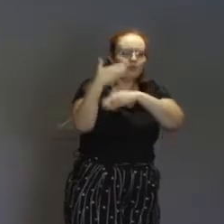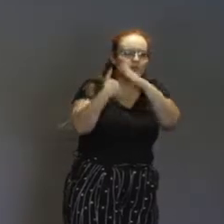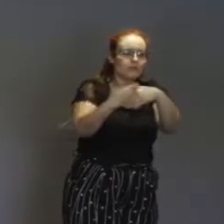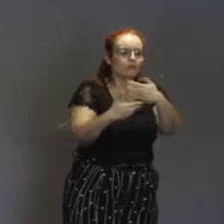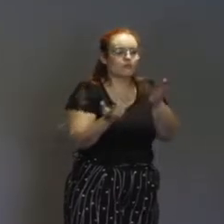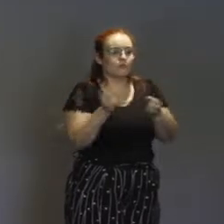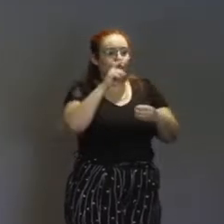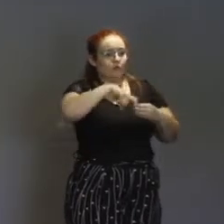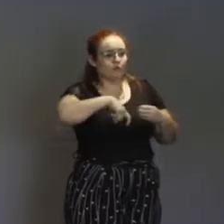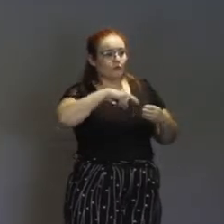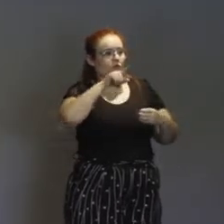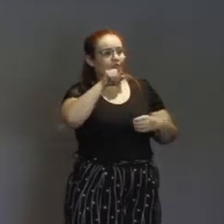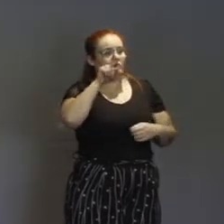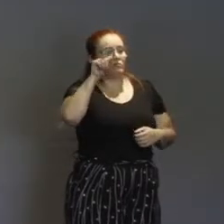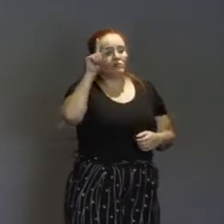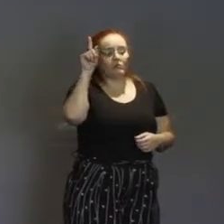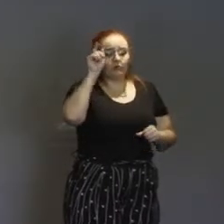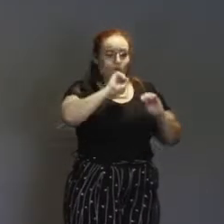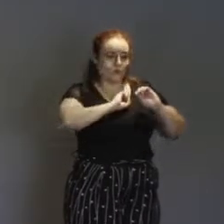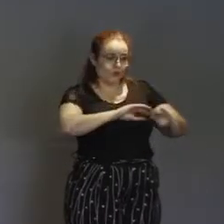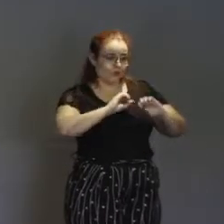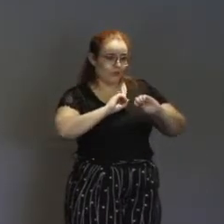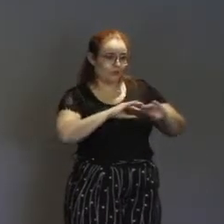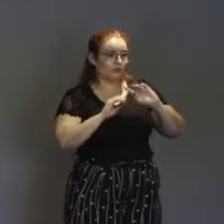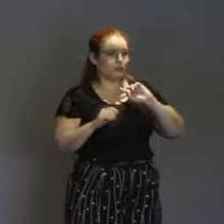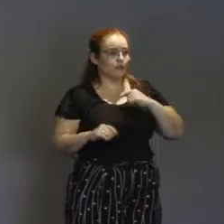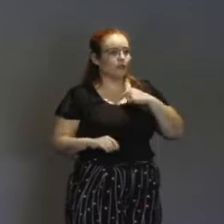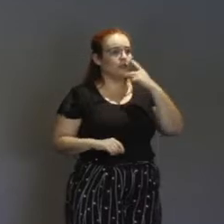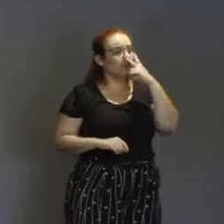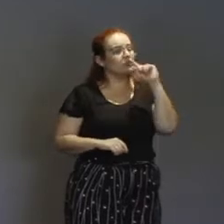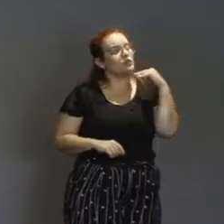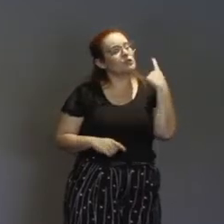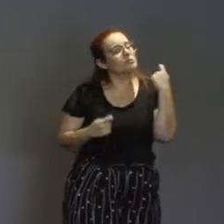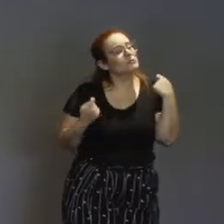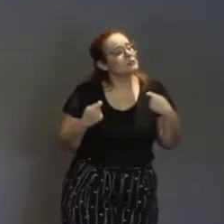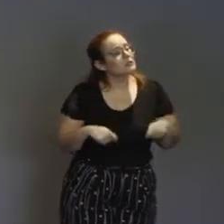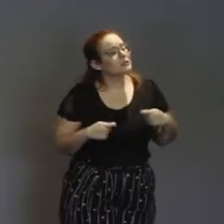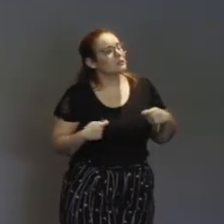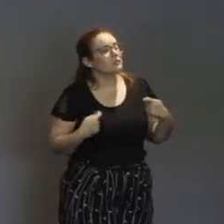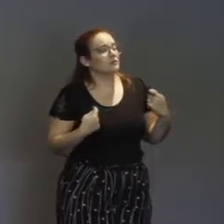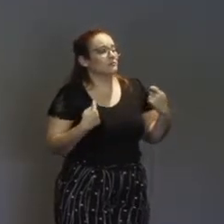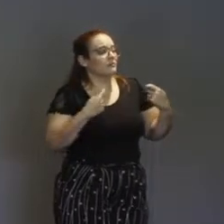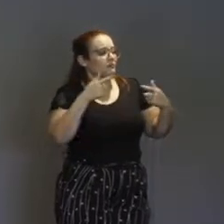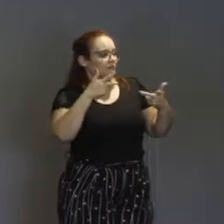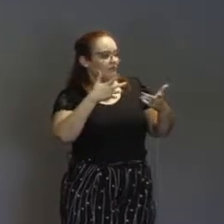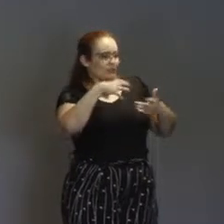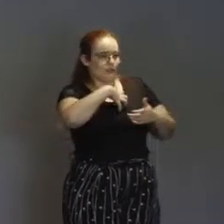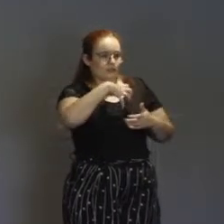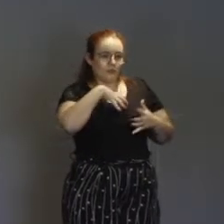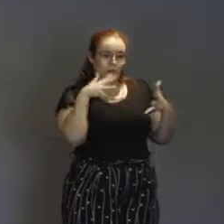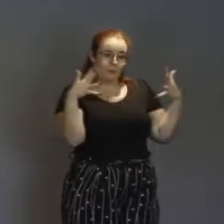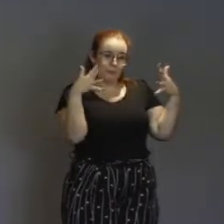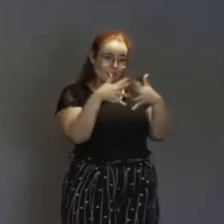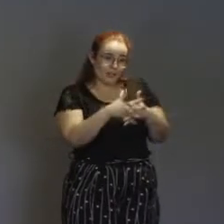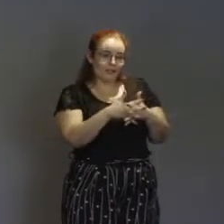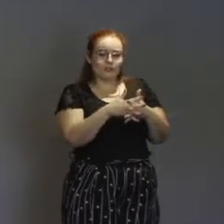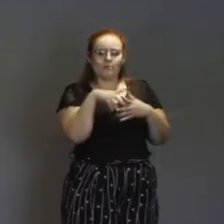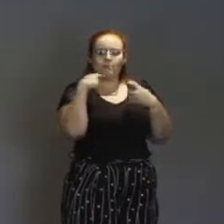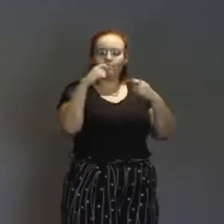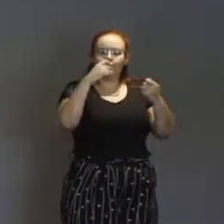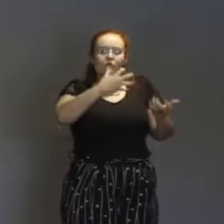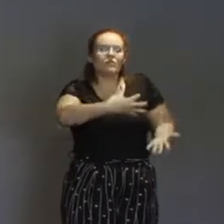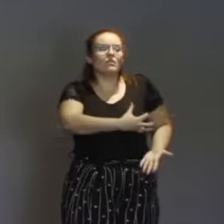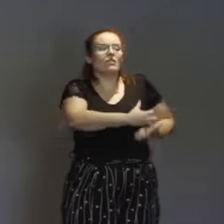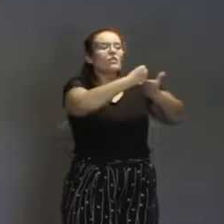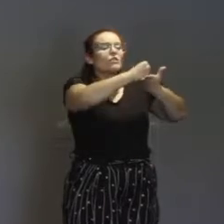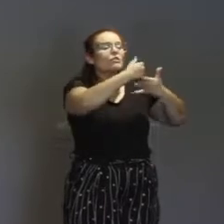educação, eu acho que a gente precisa, talvez, nessa necessidade de lidar com situações muito complexas, cada vez mais resgatar o papel